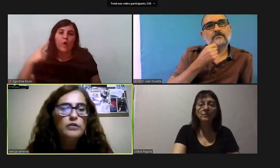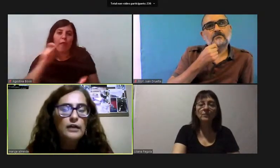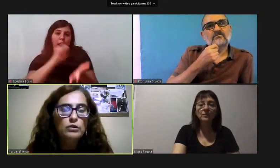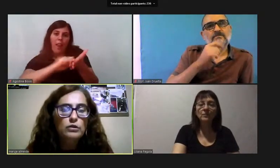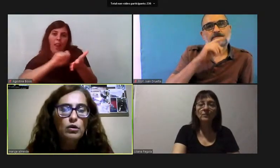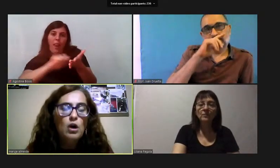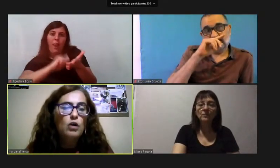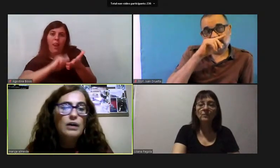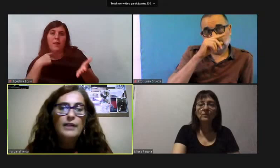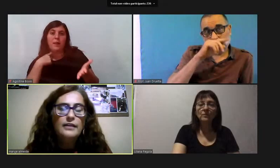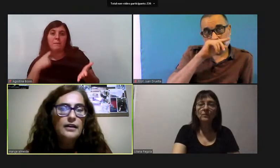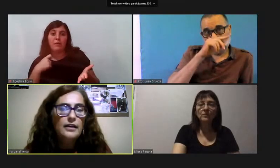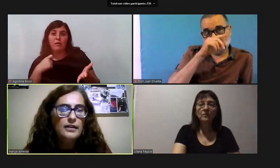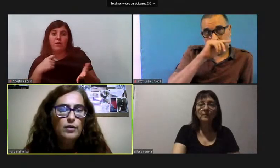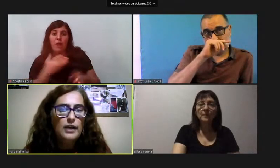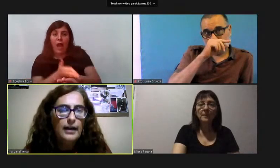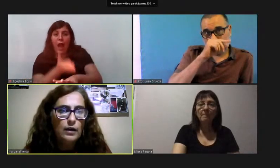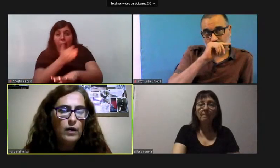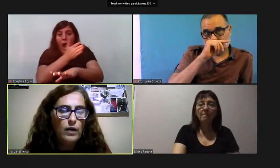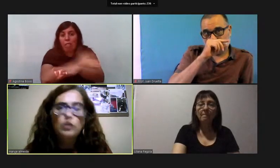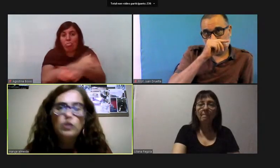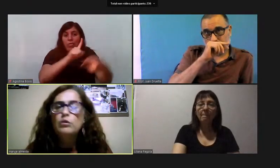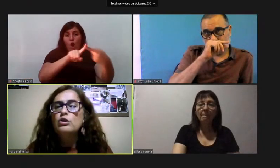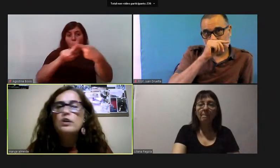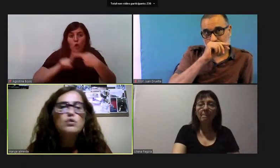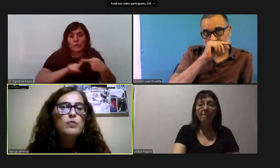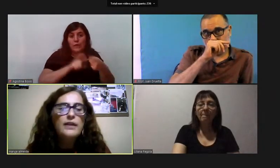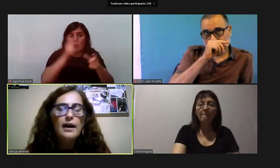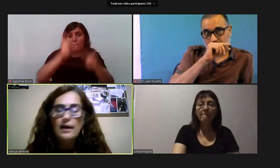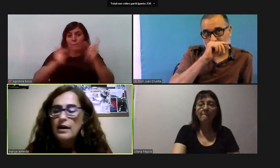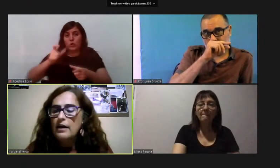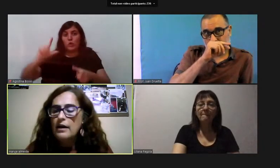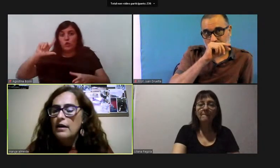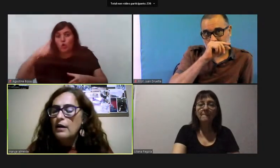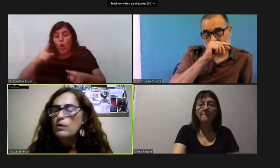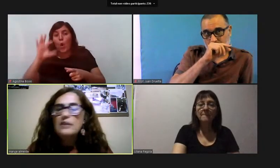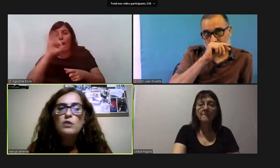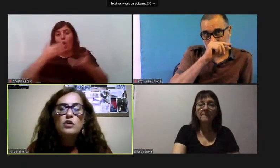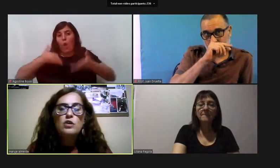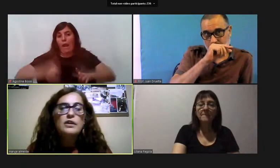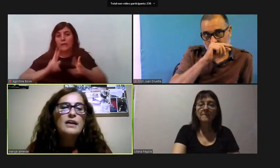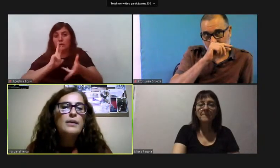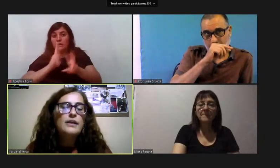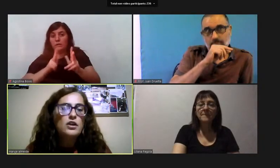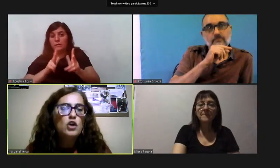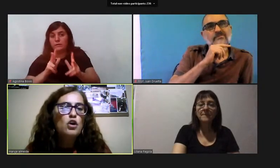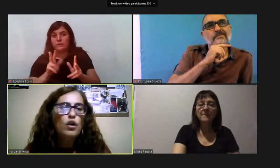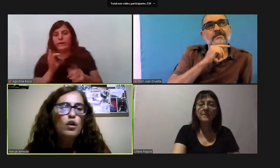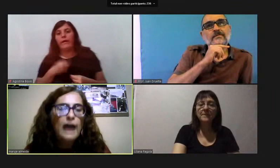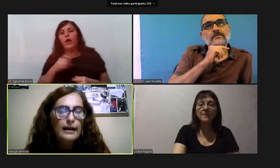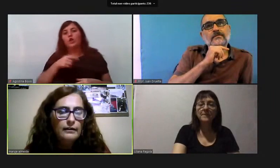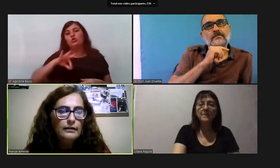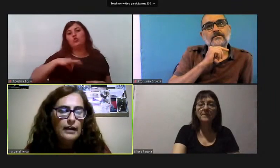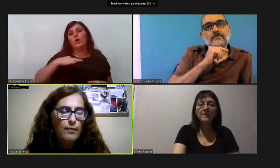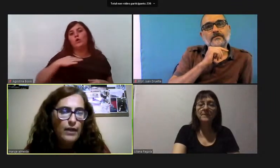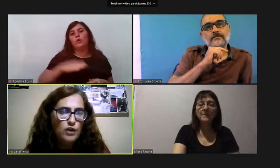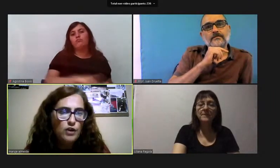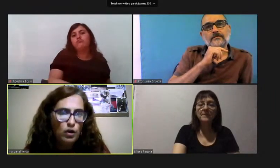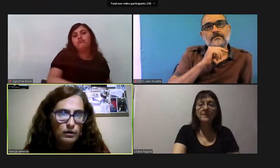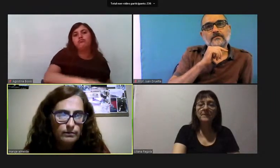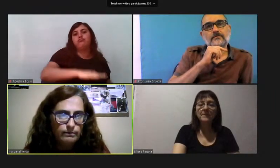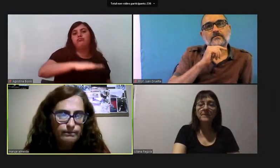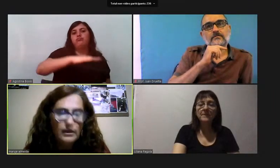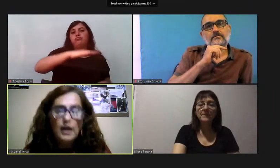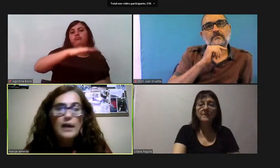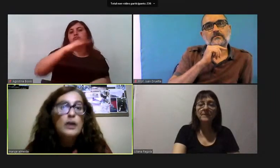en contacto con hablantes nativos de la lengua, y estuvo toda su vida en una situación de rehabilitación oral del